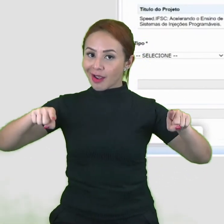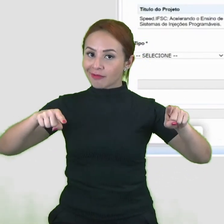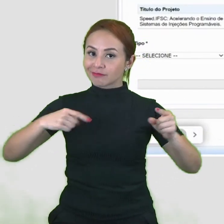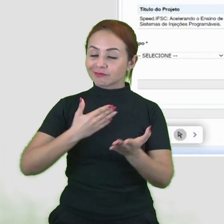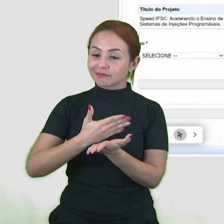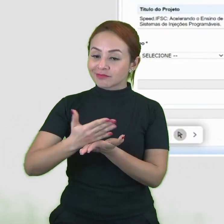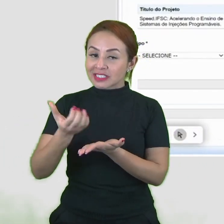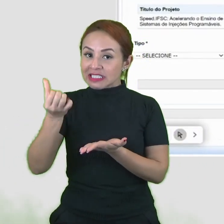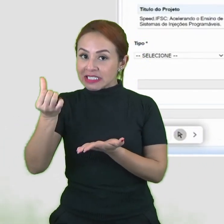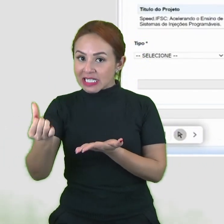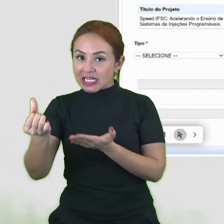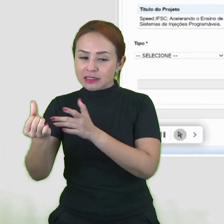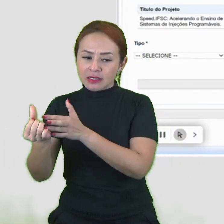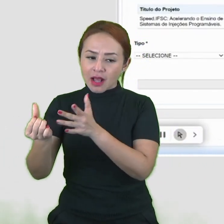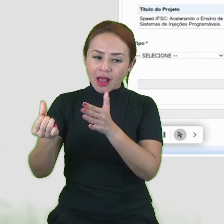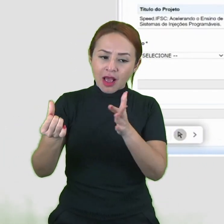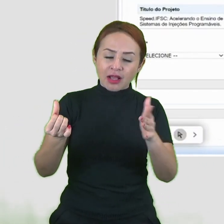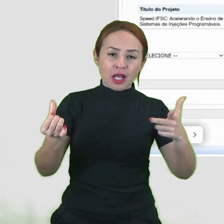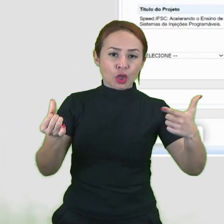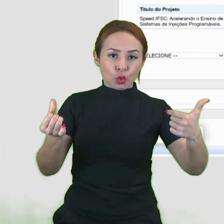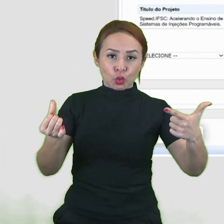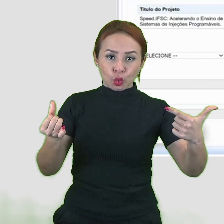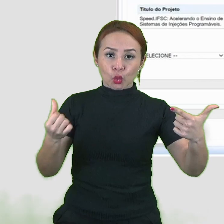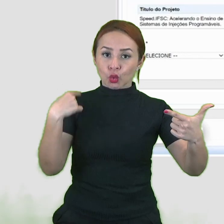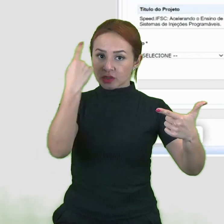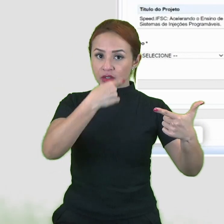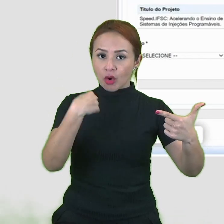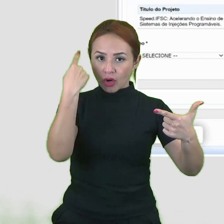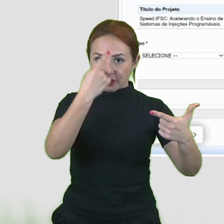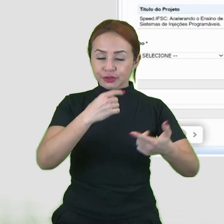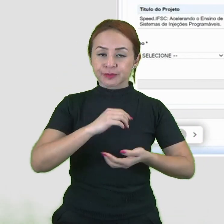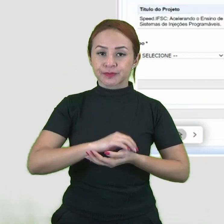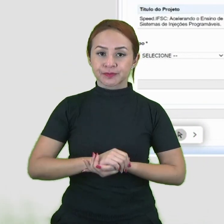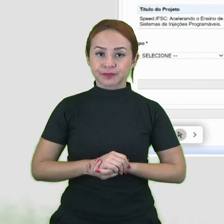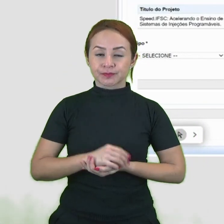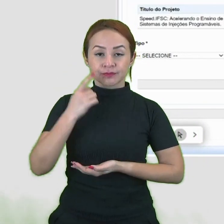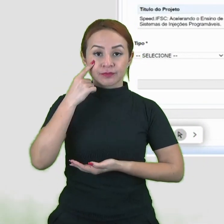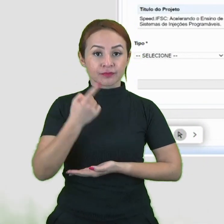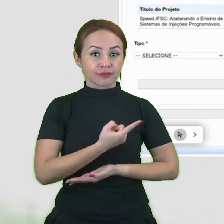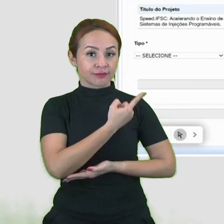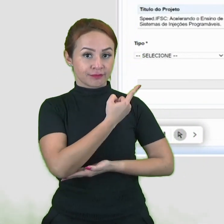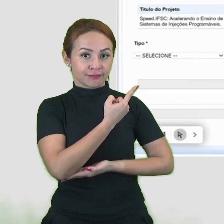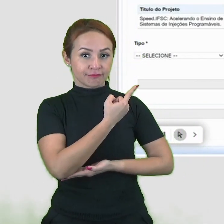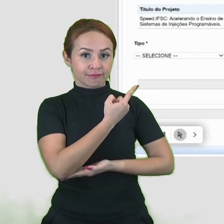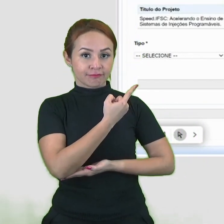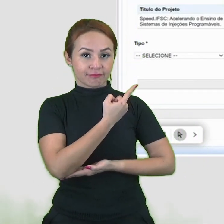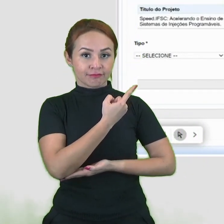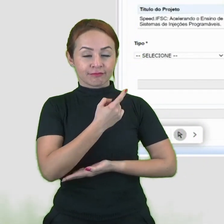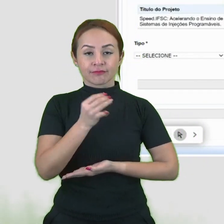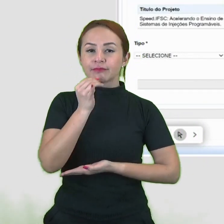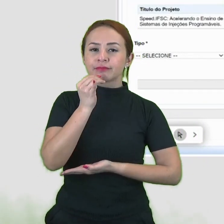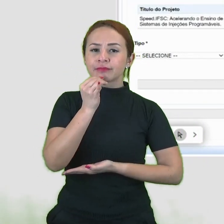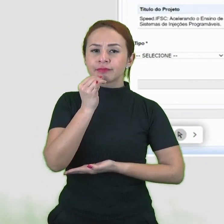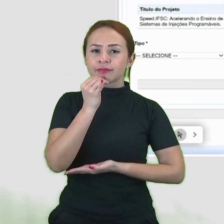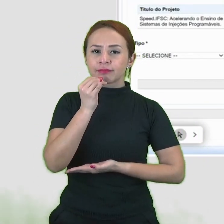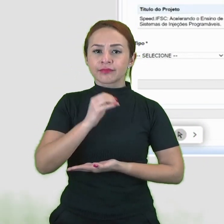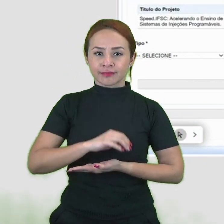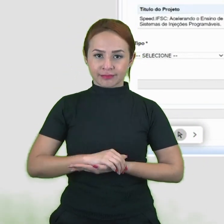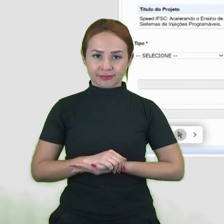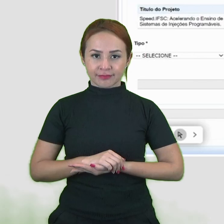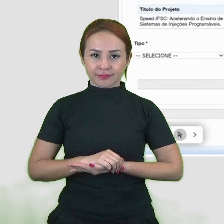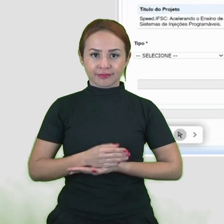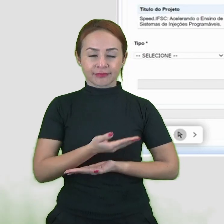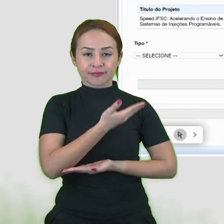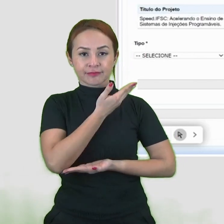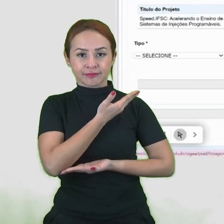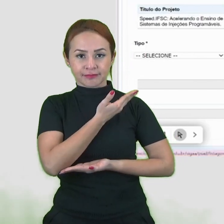né? Então, vamos lançar aqui a carga horária mínima, de acordo com a